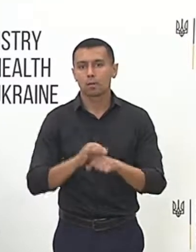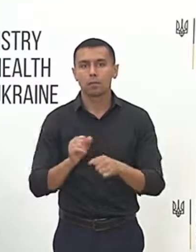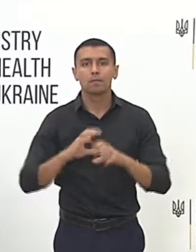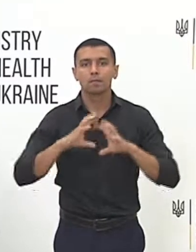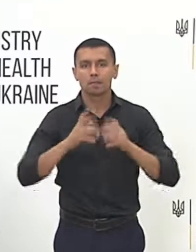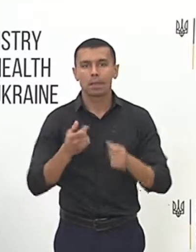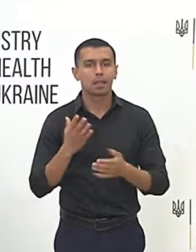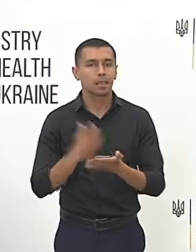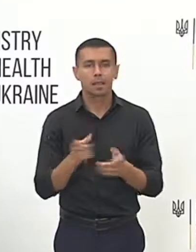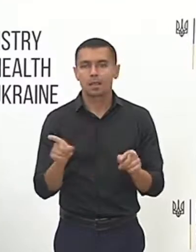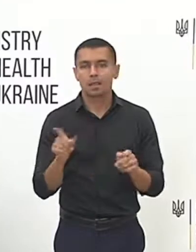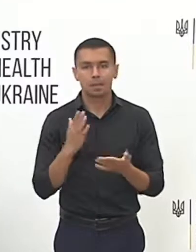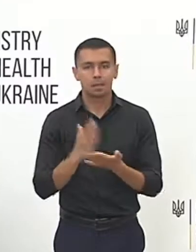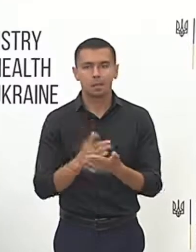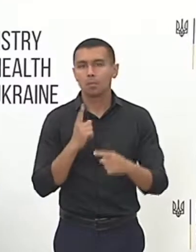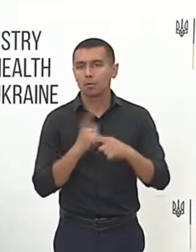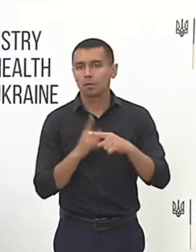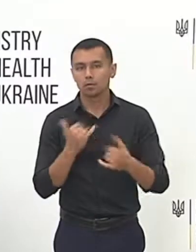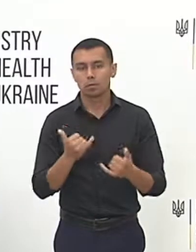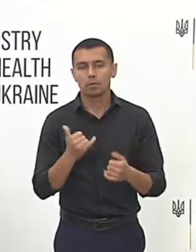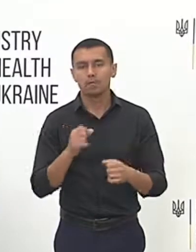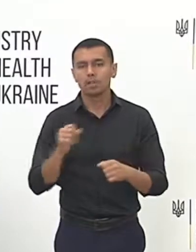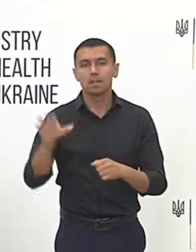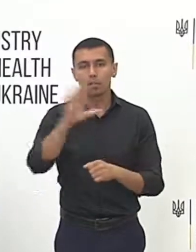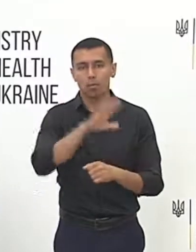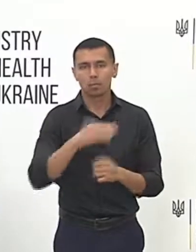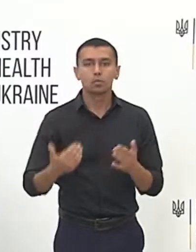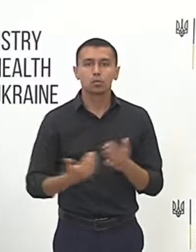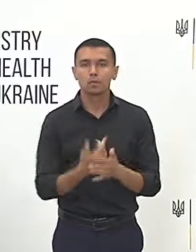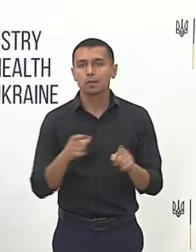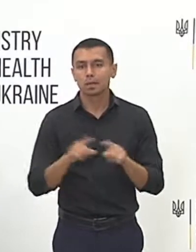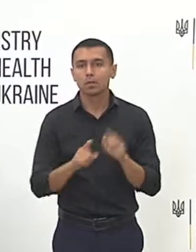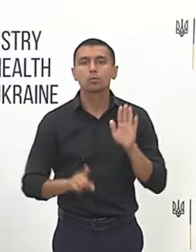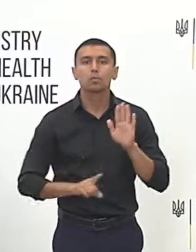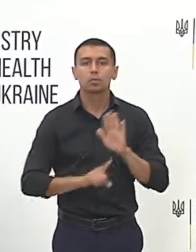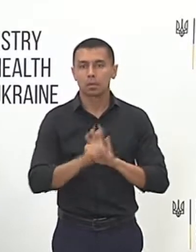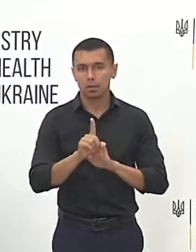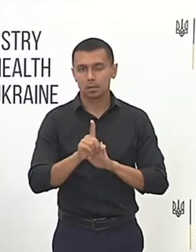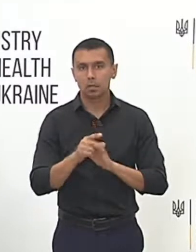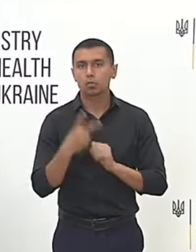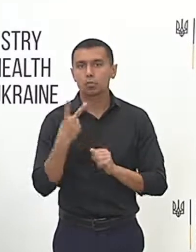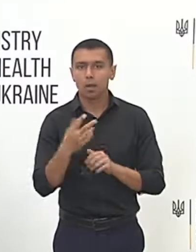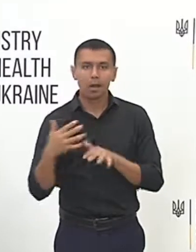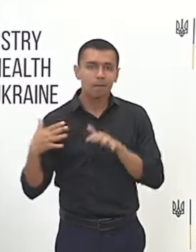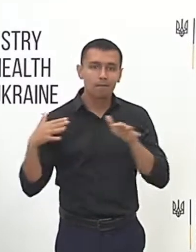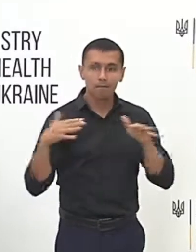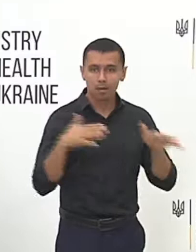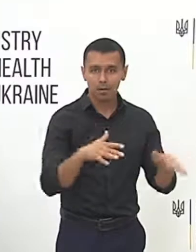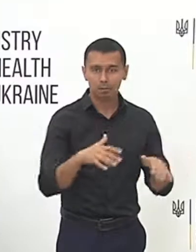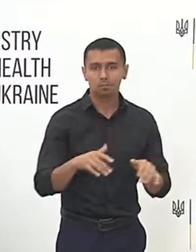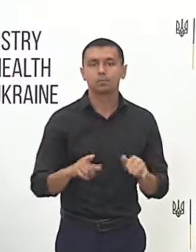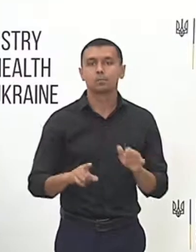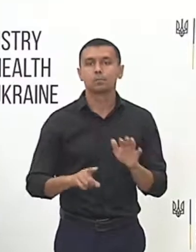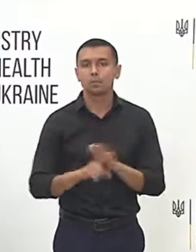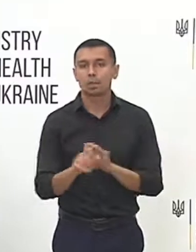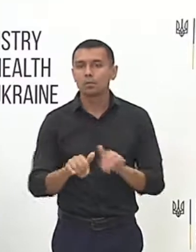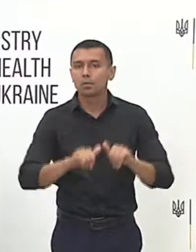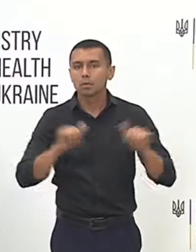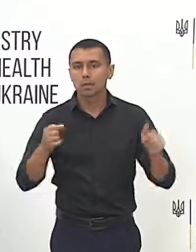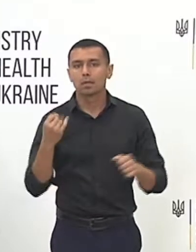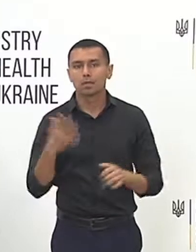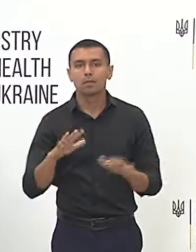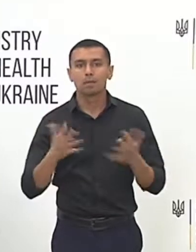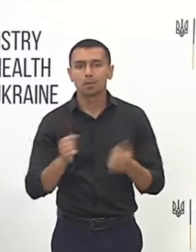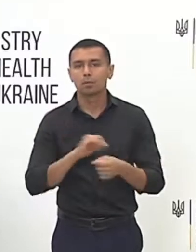світі не є позитивними. І сьогодні в Європі знову ж таки розпочинається друга хвиля, розпочинається зростання